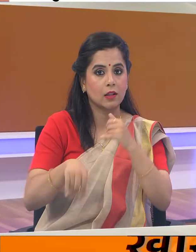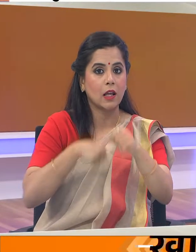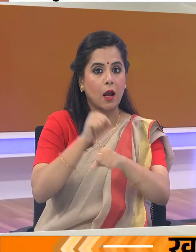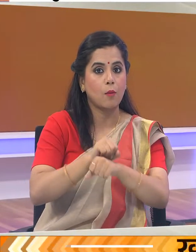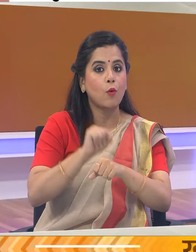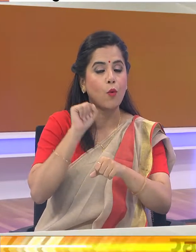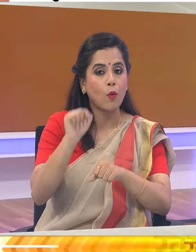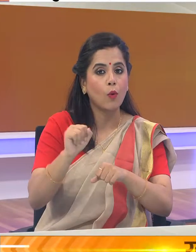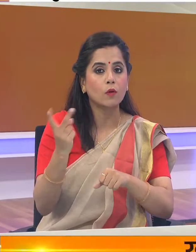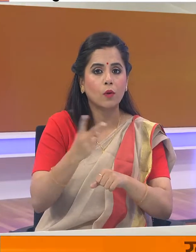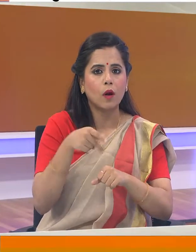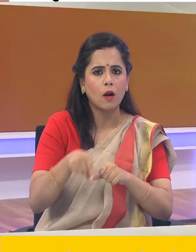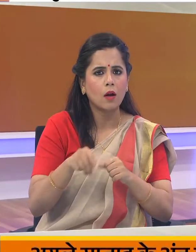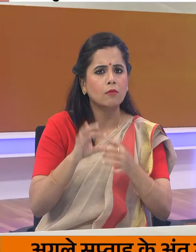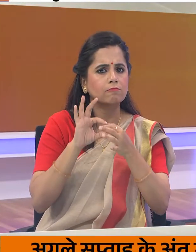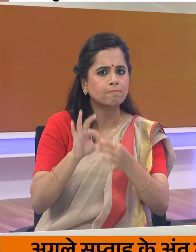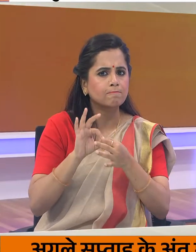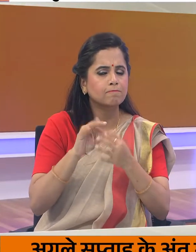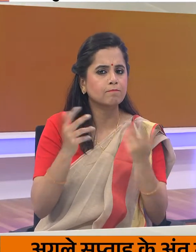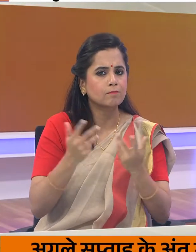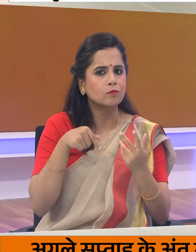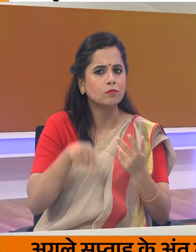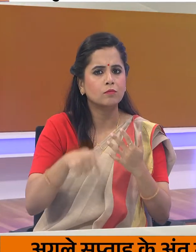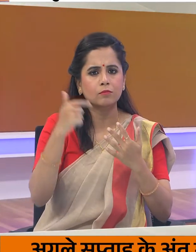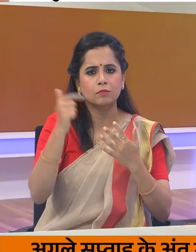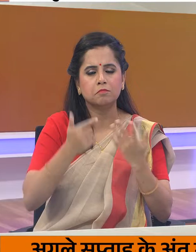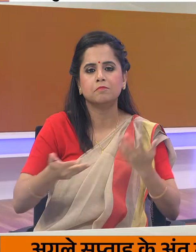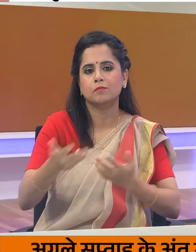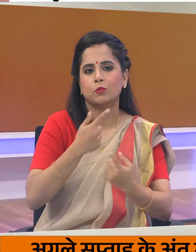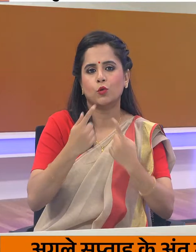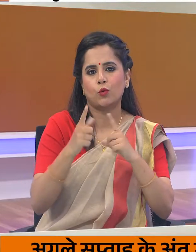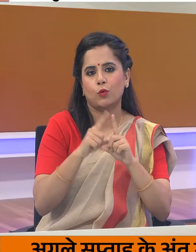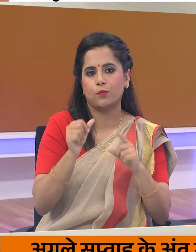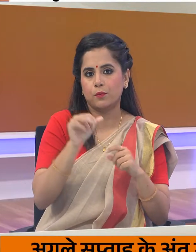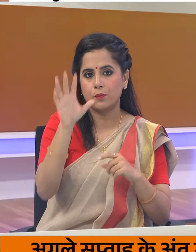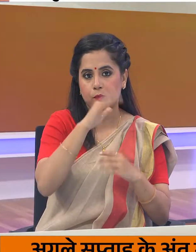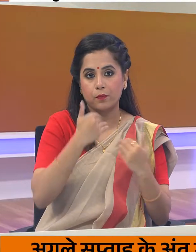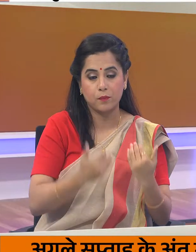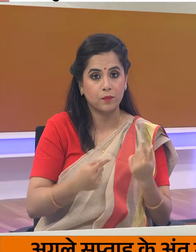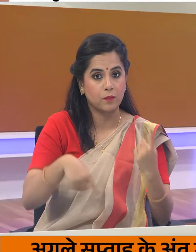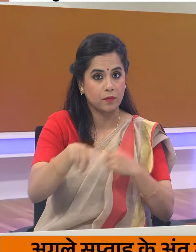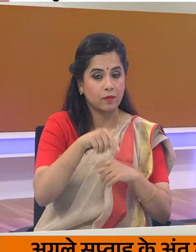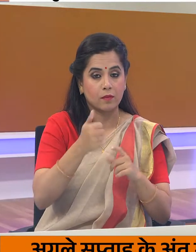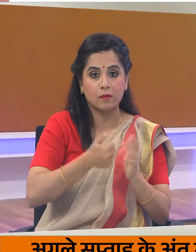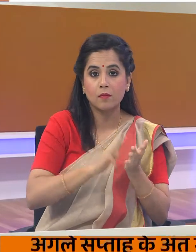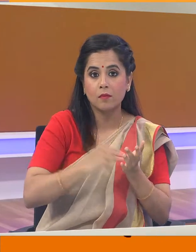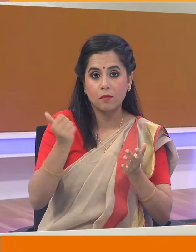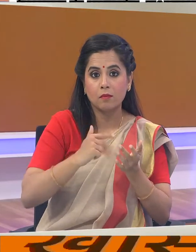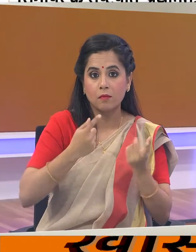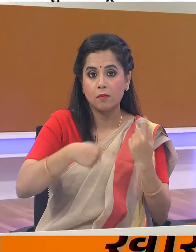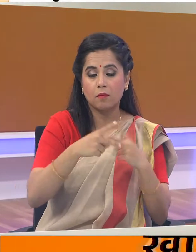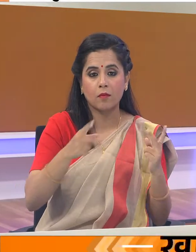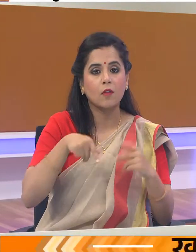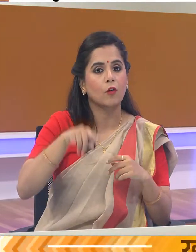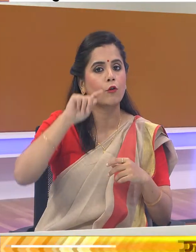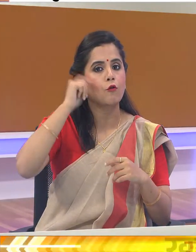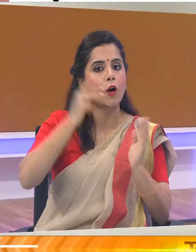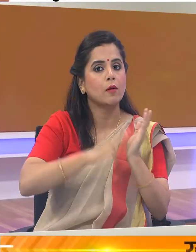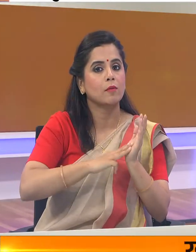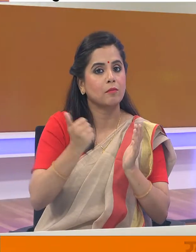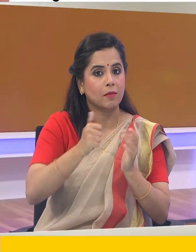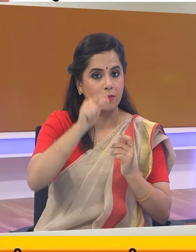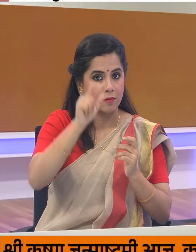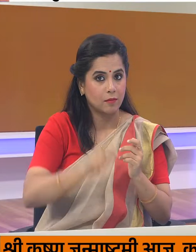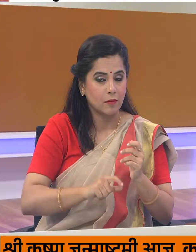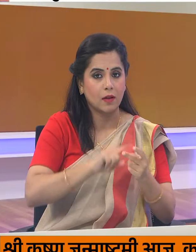सिंगापुर की द्विपक्षीय साझेदारी पर चर्चा हुई। भारत की ओर से प्रतिनिधिमंडल में विदेश मंत्री डॉक्टर